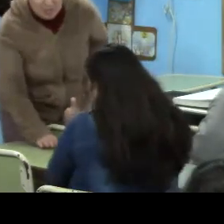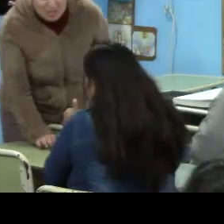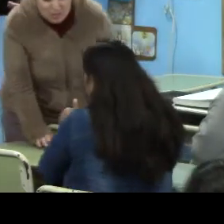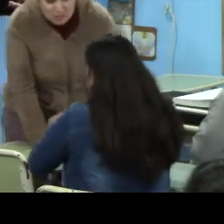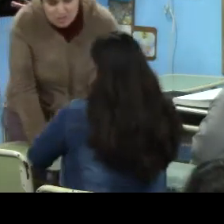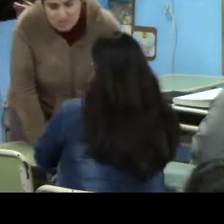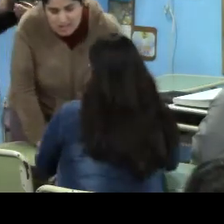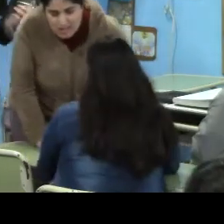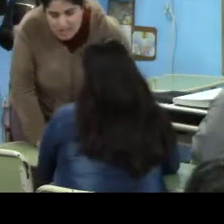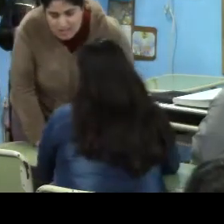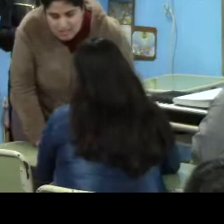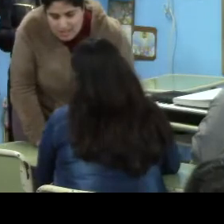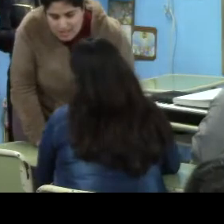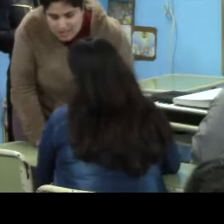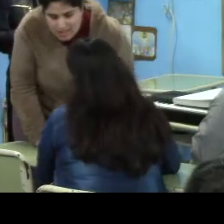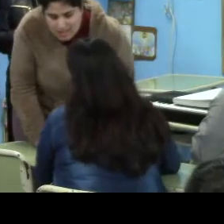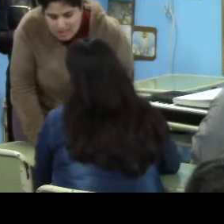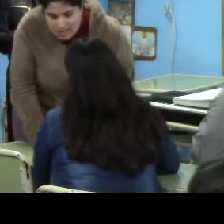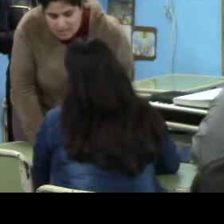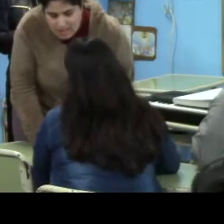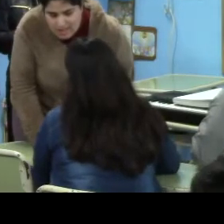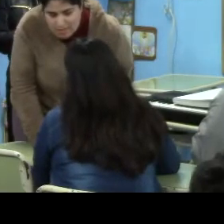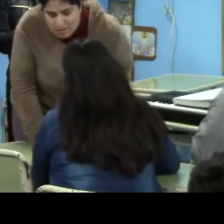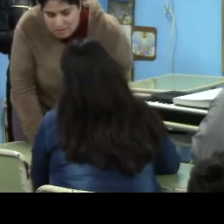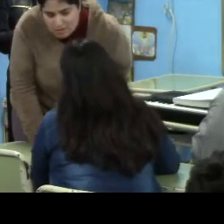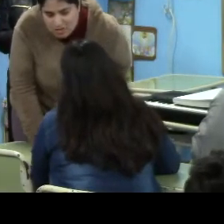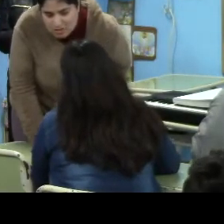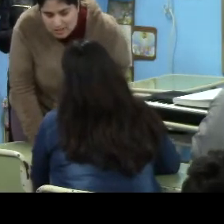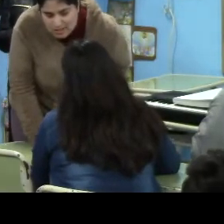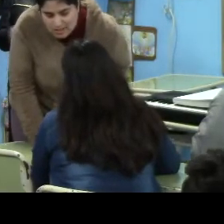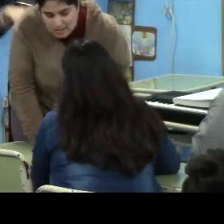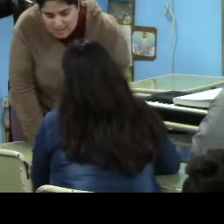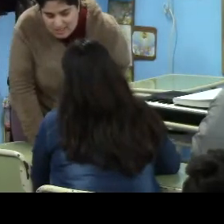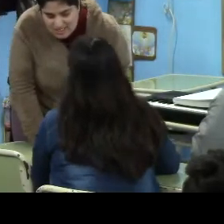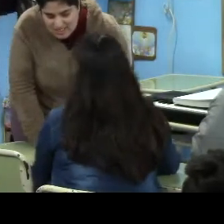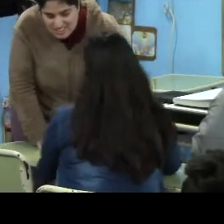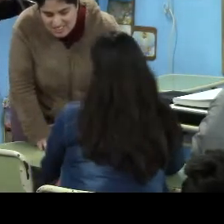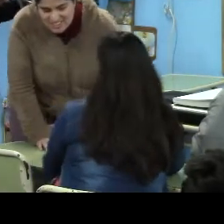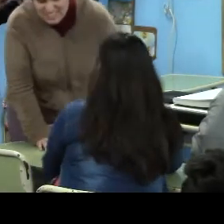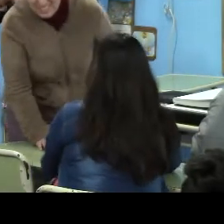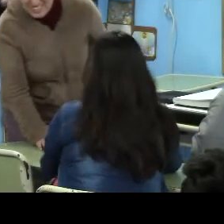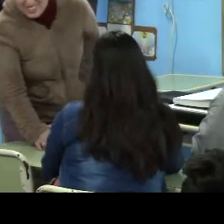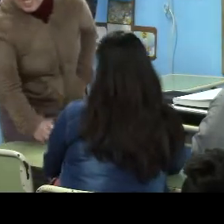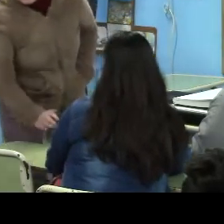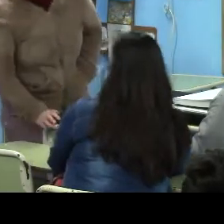No sé si lo escuchas así, que después lo vamos a contestar. Ajá,